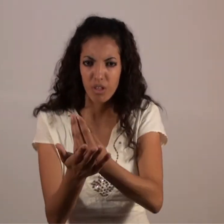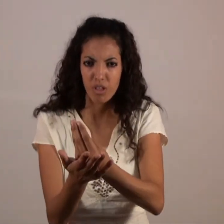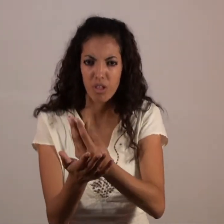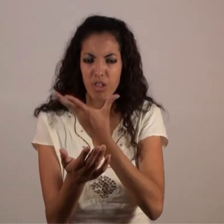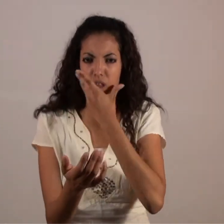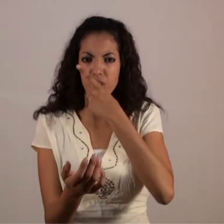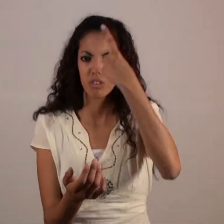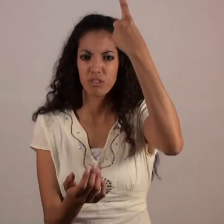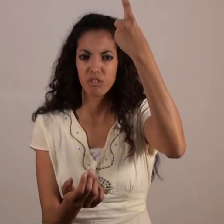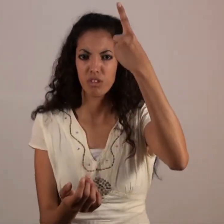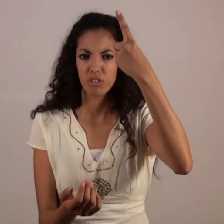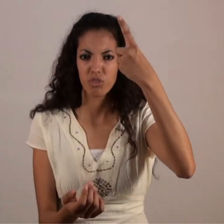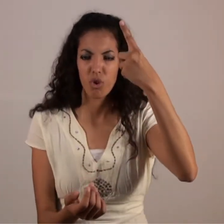justo que está en el lugar de ellos.